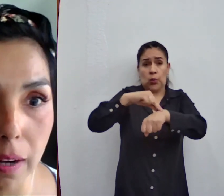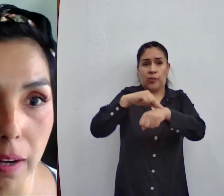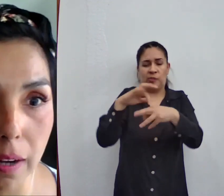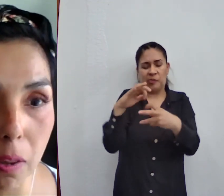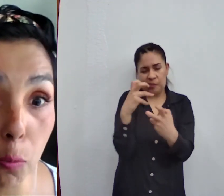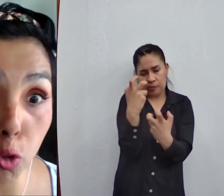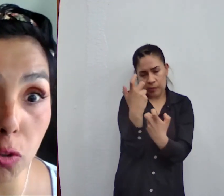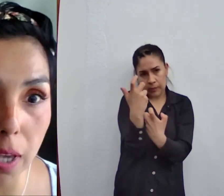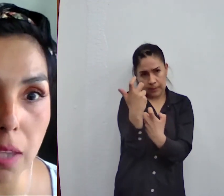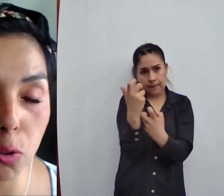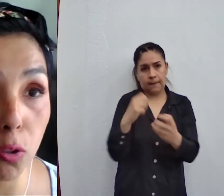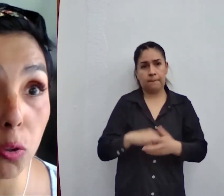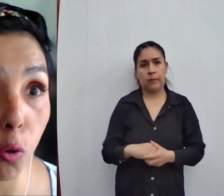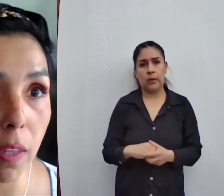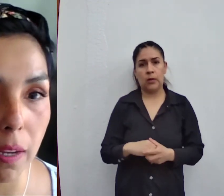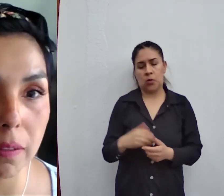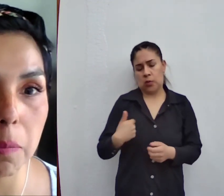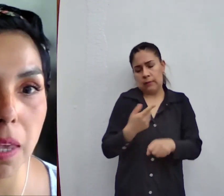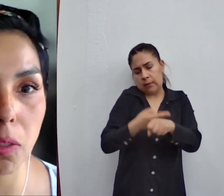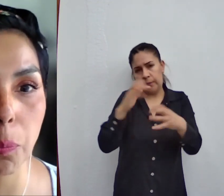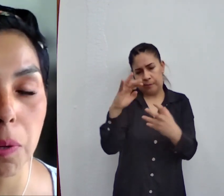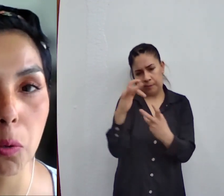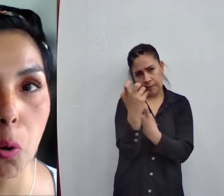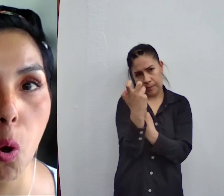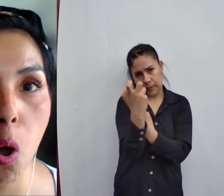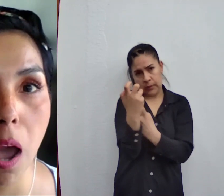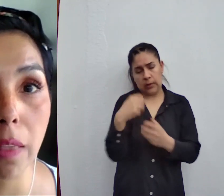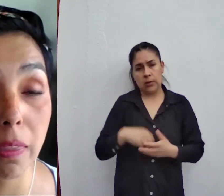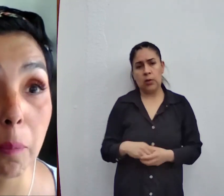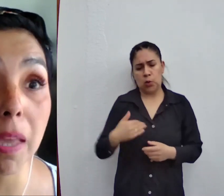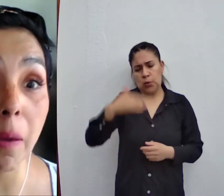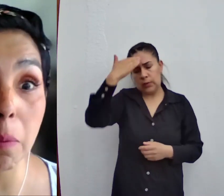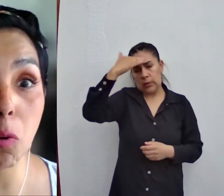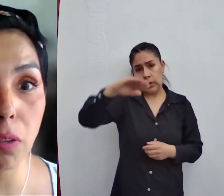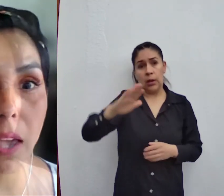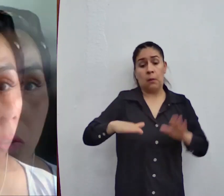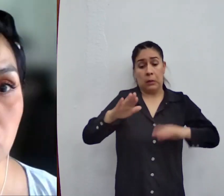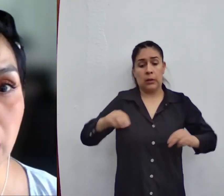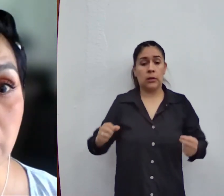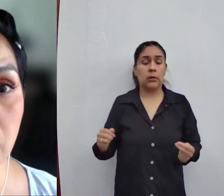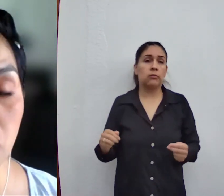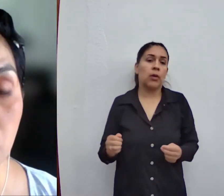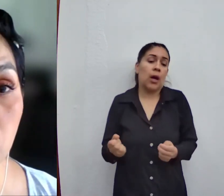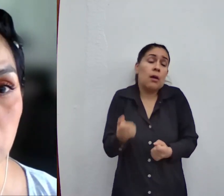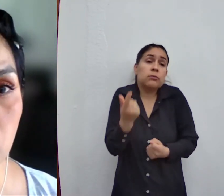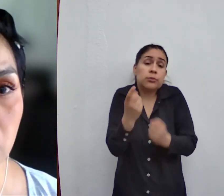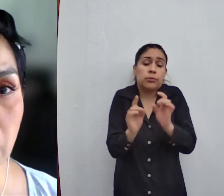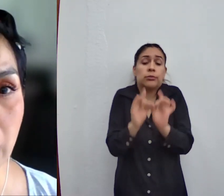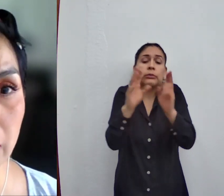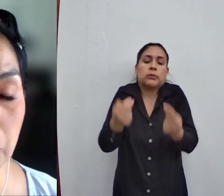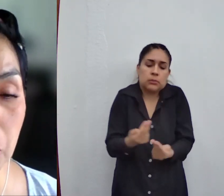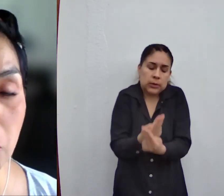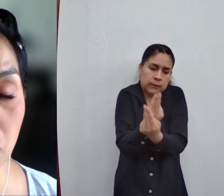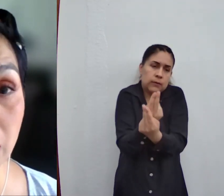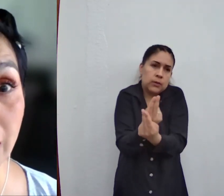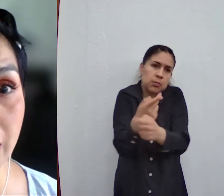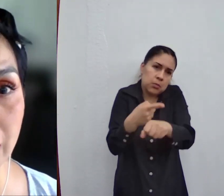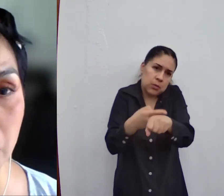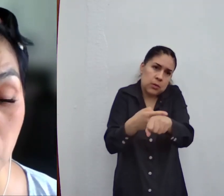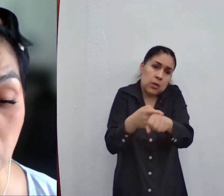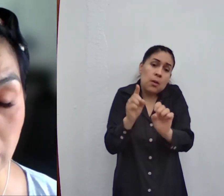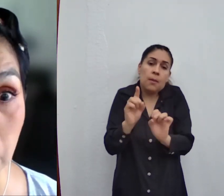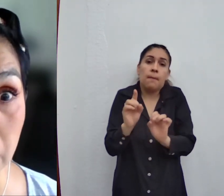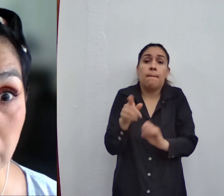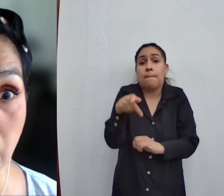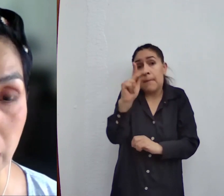están hablando de muchos casos que son de nacimiento, pero también habemos casos que ya siendo adultos podemos tener